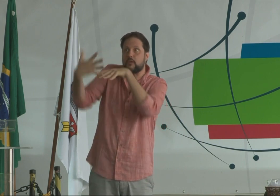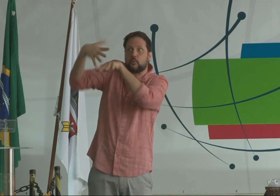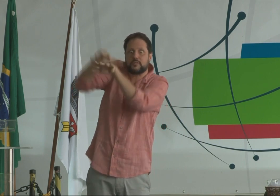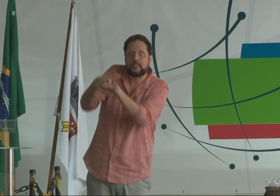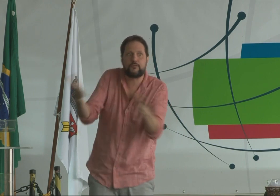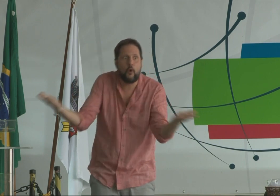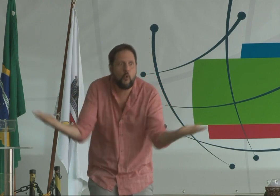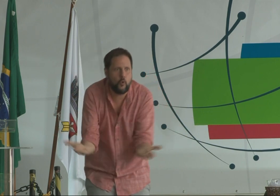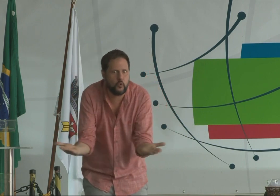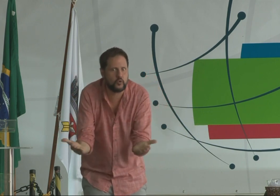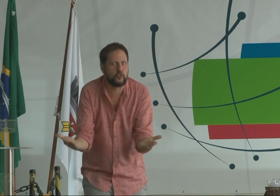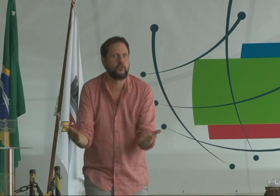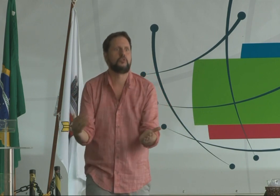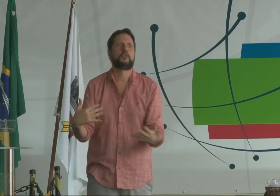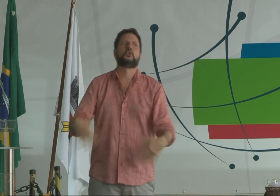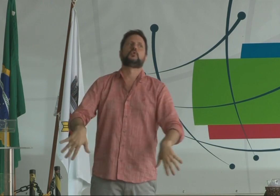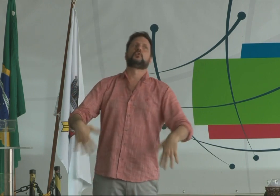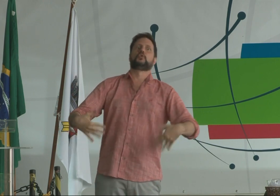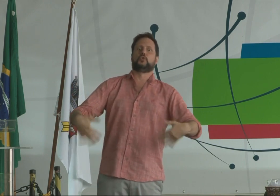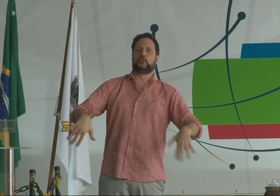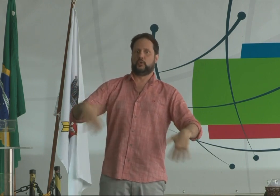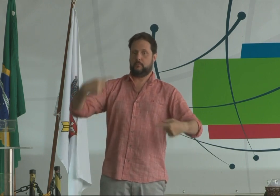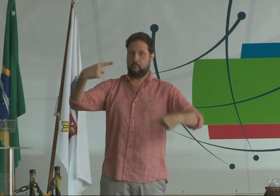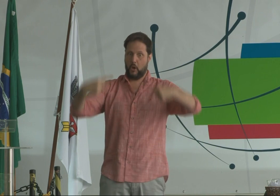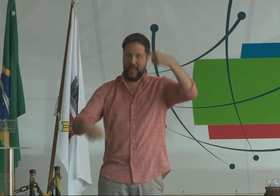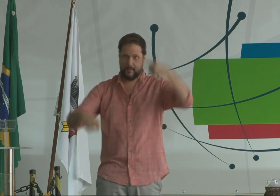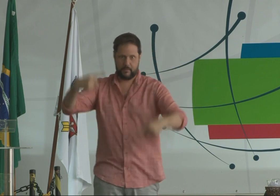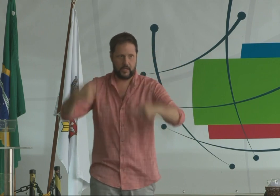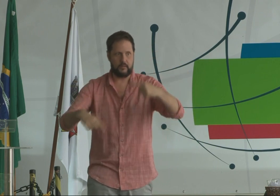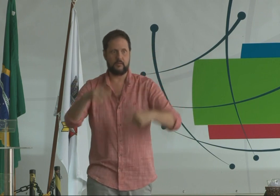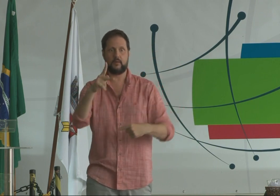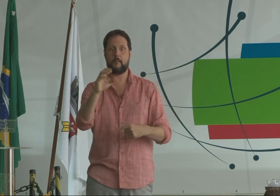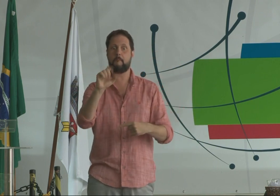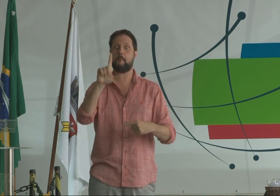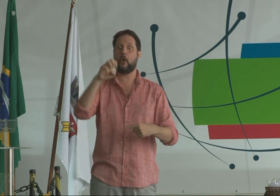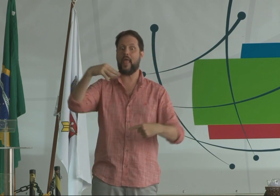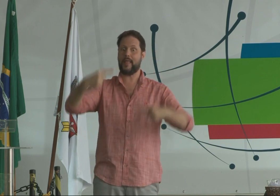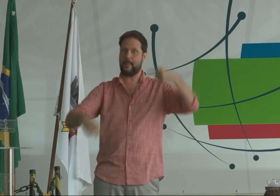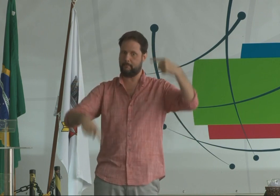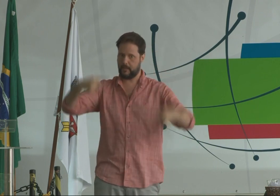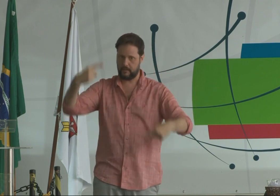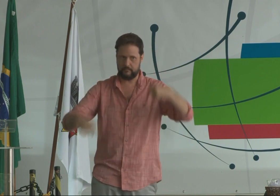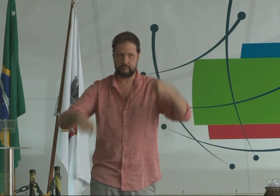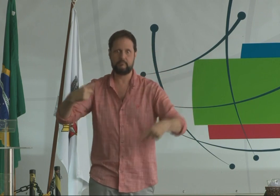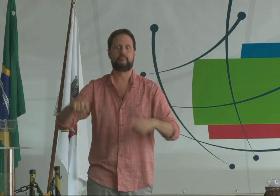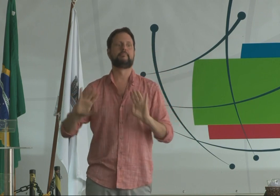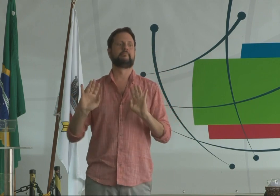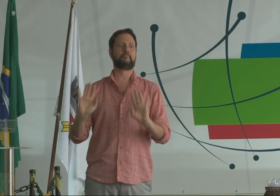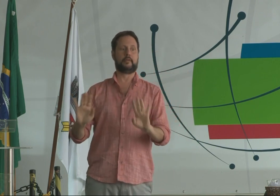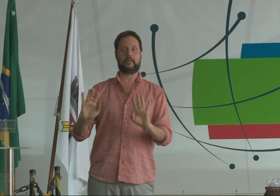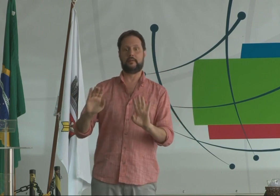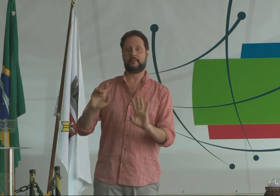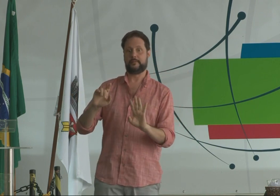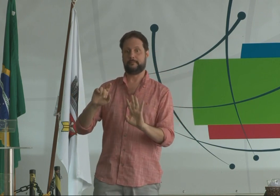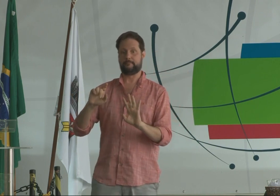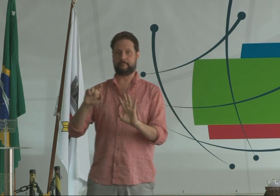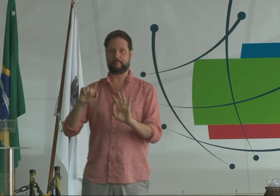Então, por exemplo, hoje o conceito da palavra inclusão, ele adquiriu outra proporção através de discussões intensas que